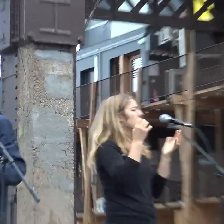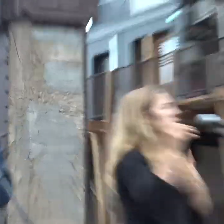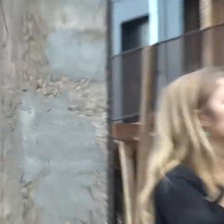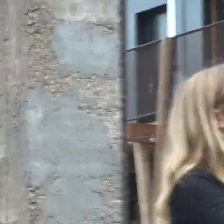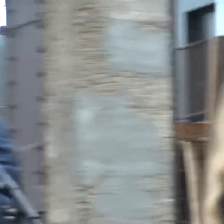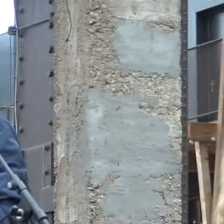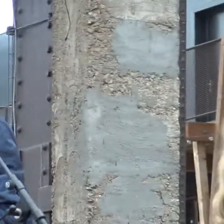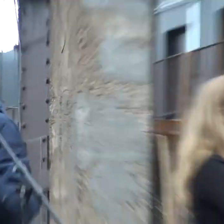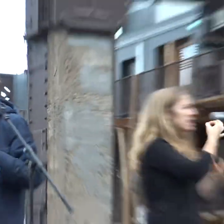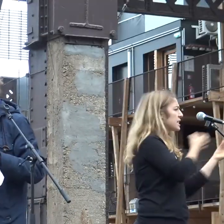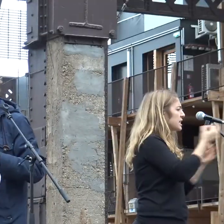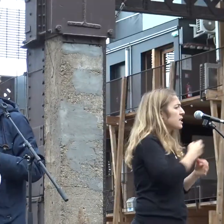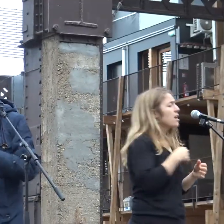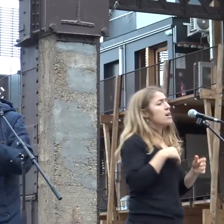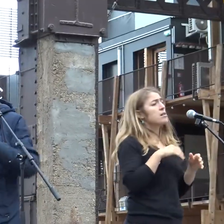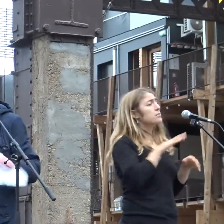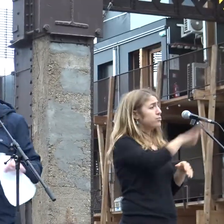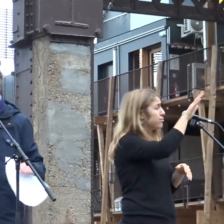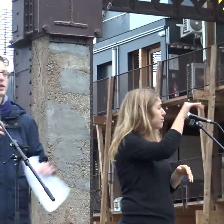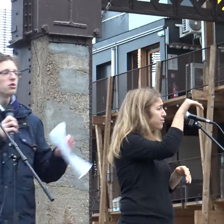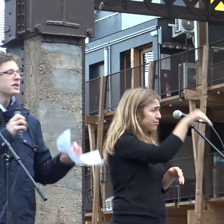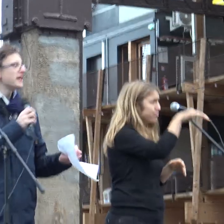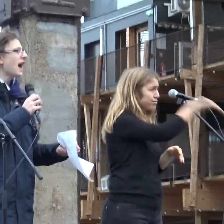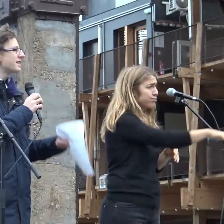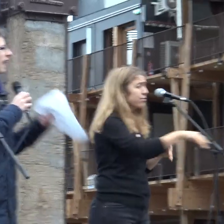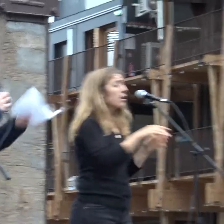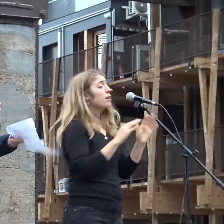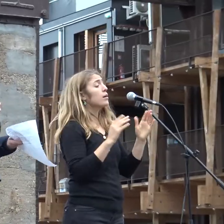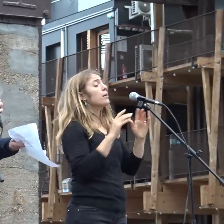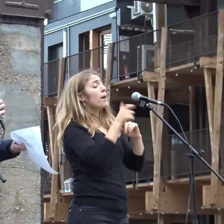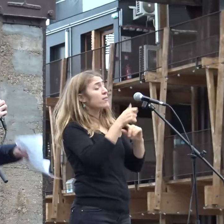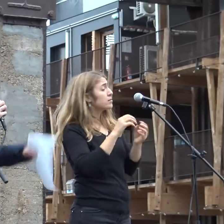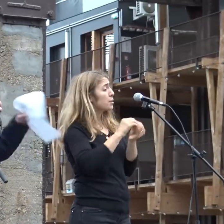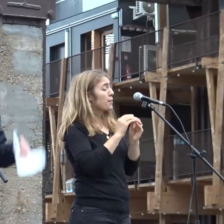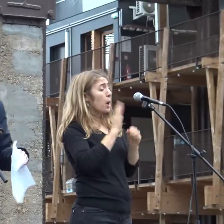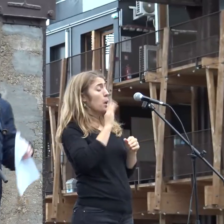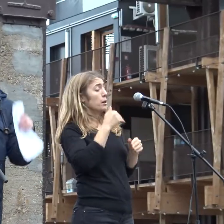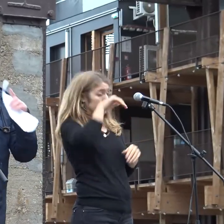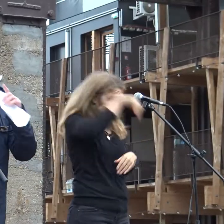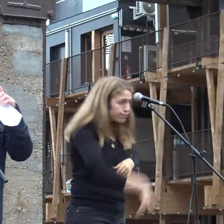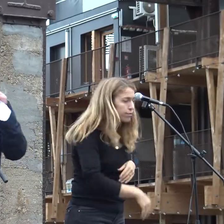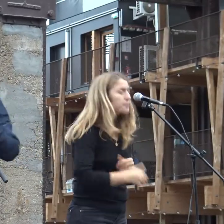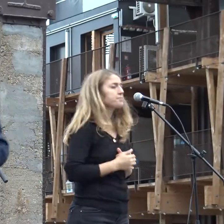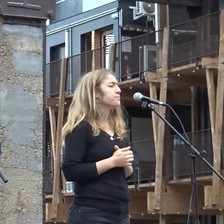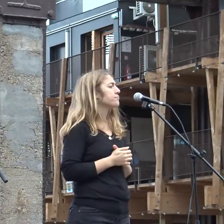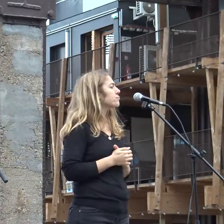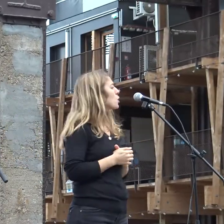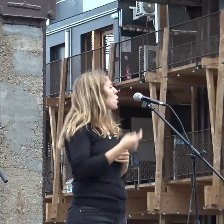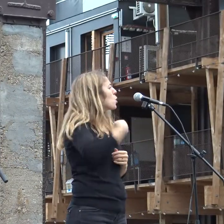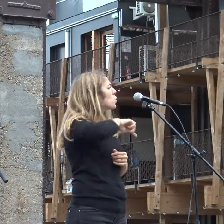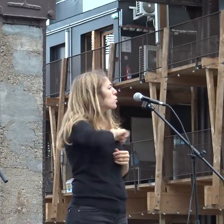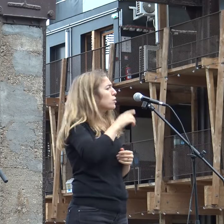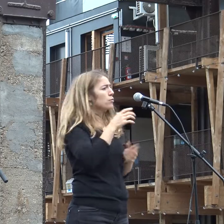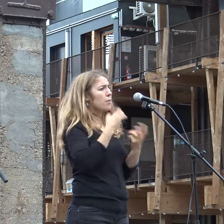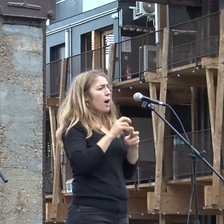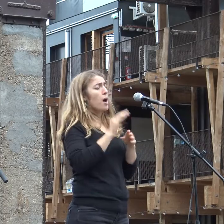le disaient, la croissance a une fin. Et derrière la colline, tout ce qu'il y a, c'est un ravin. Aujourd'hui, nous sommes là pour dire que nous n'avons pas envie de chuter, nous n'avons pas